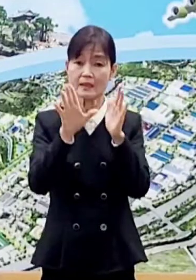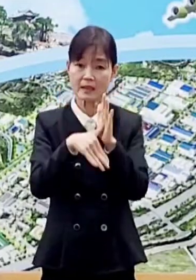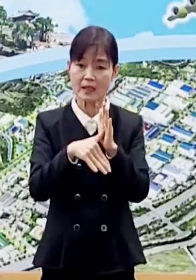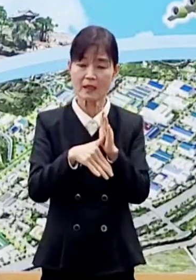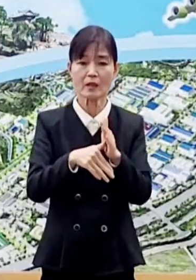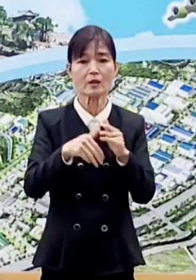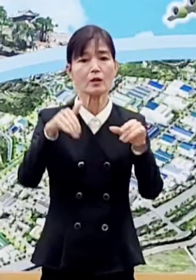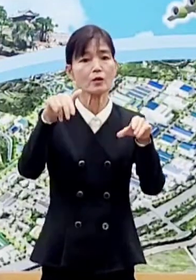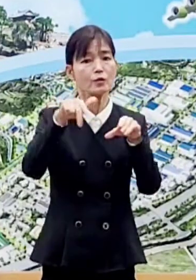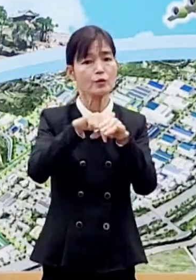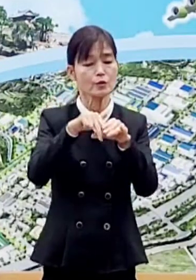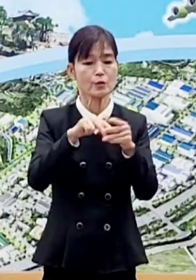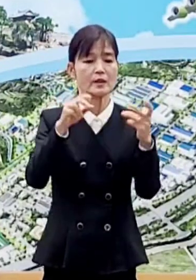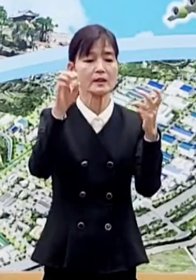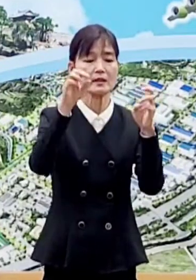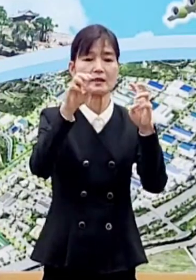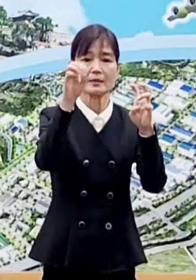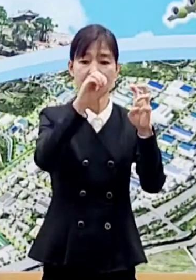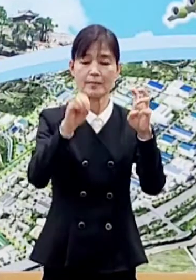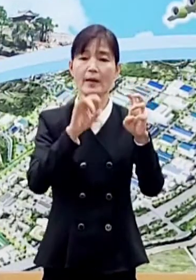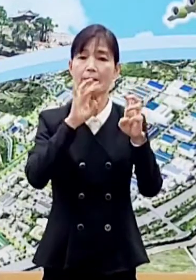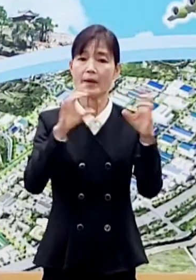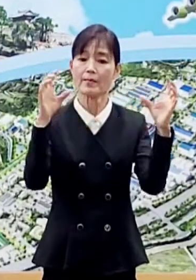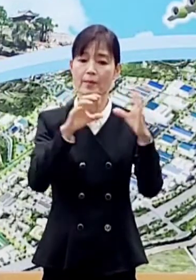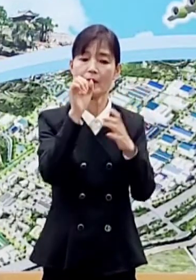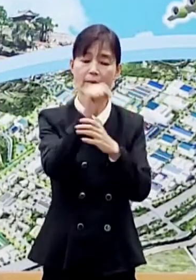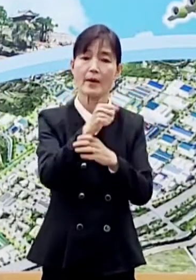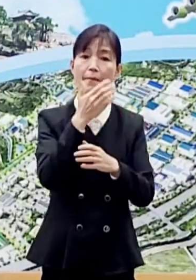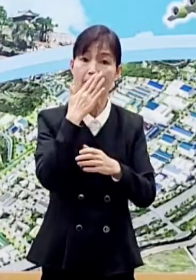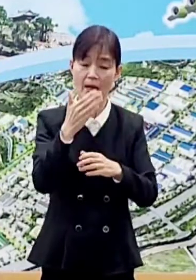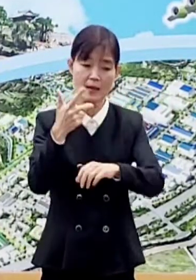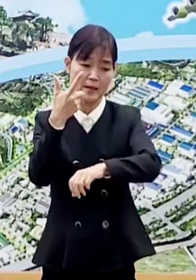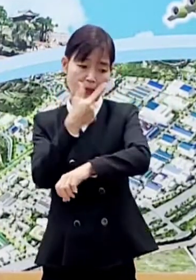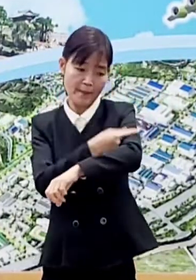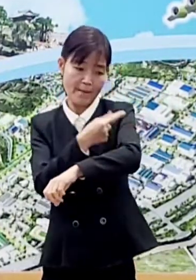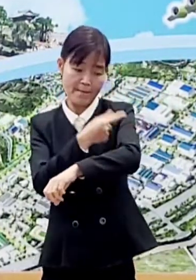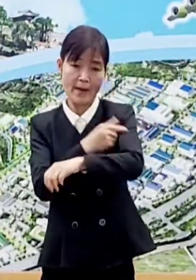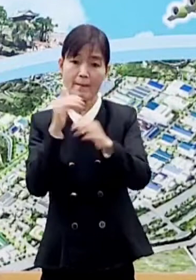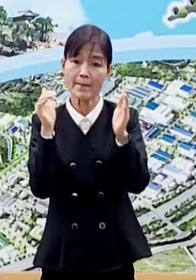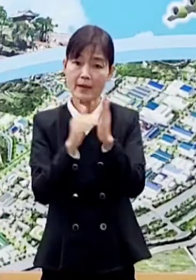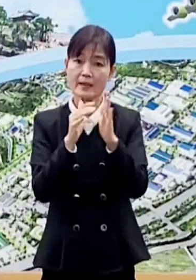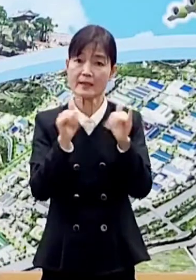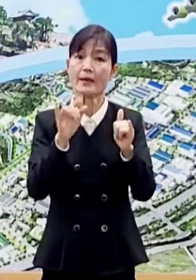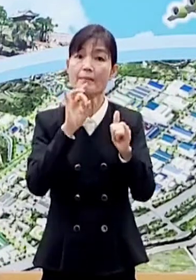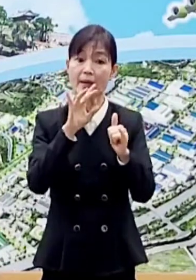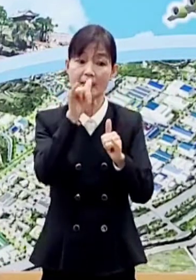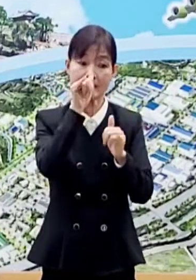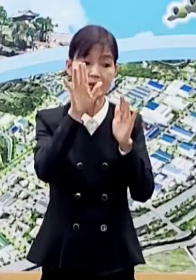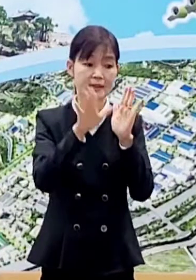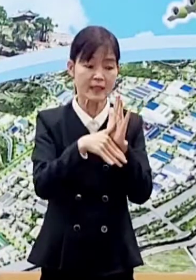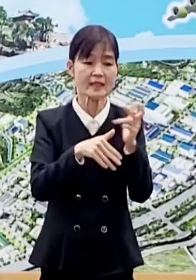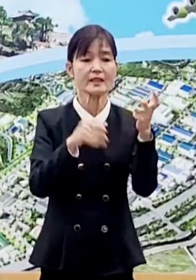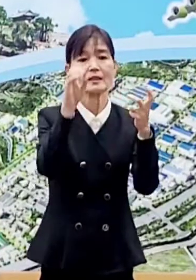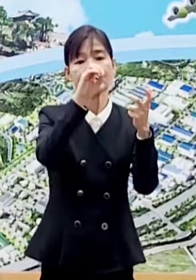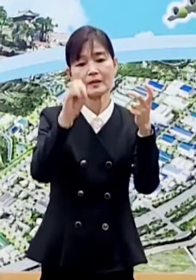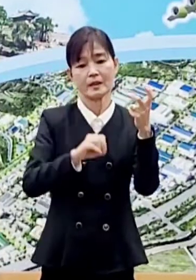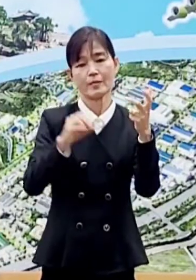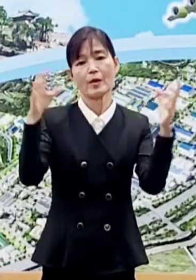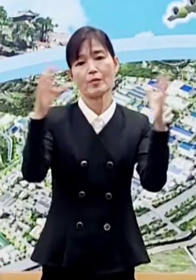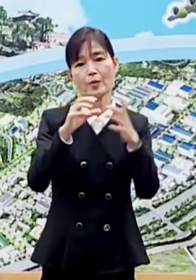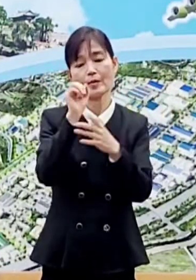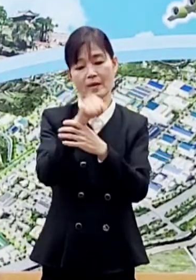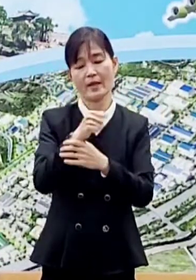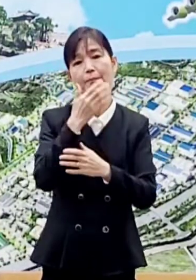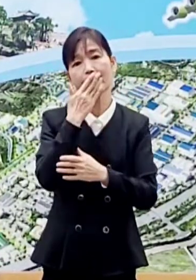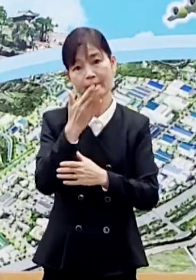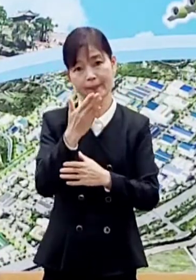인원의 30%까지 집합이 가능하며 접종 완료자로만 구성할 경우 70%까지 모일 수 있습니다.